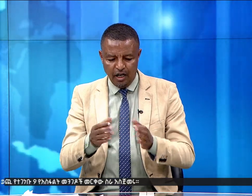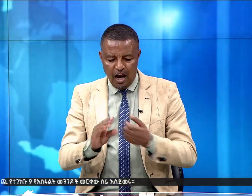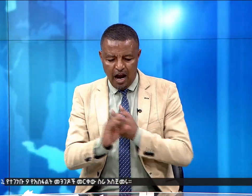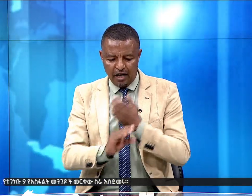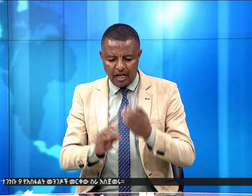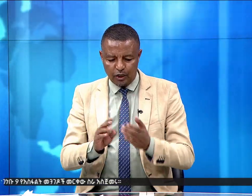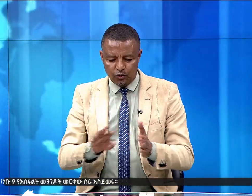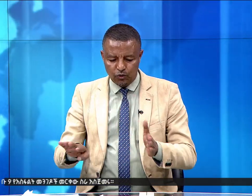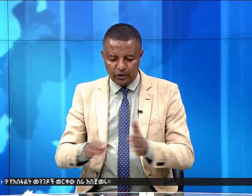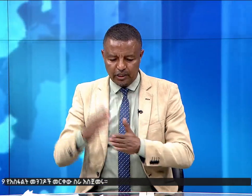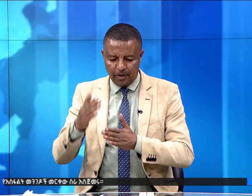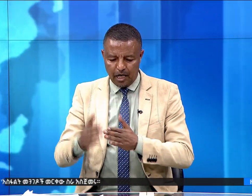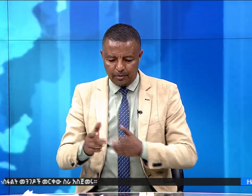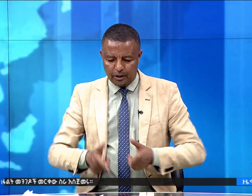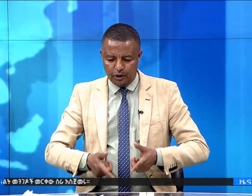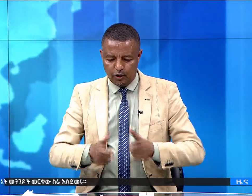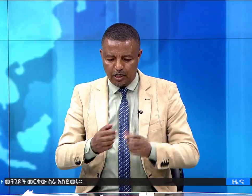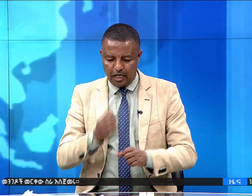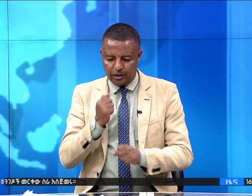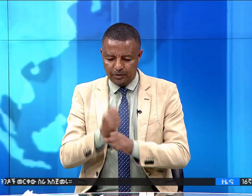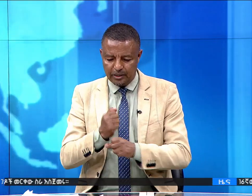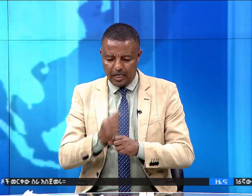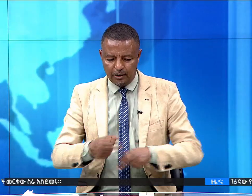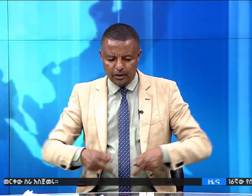ተገለጠ። ሀገራቱ የባህር በር